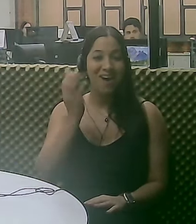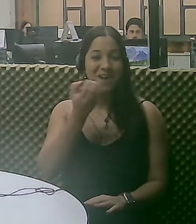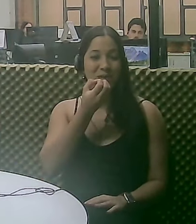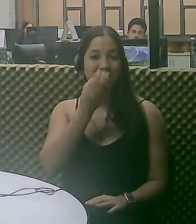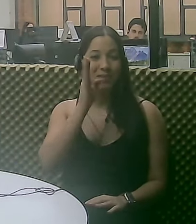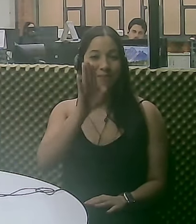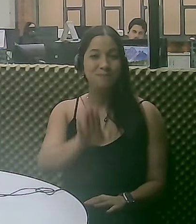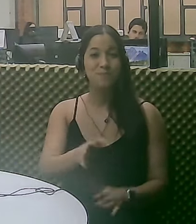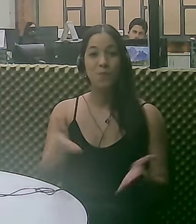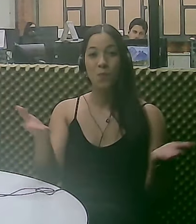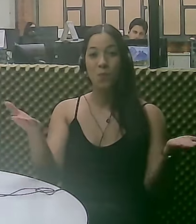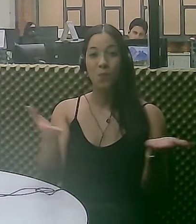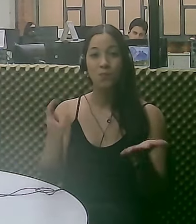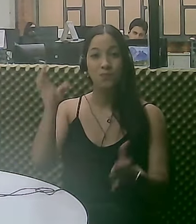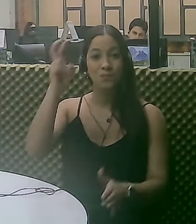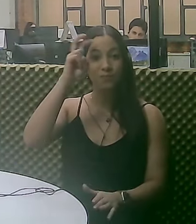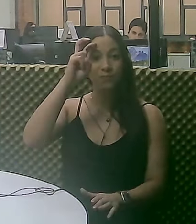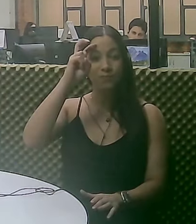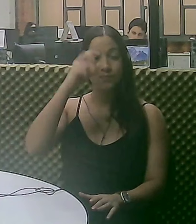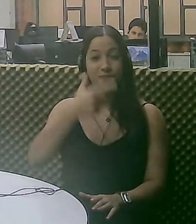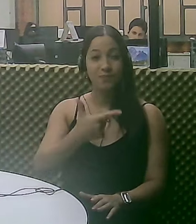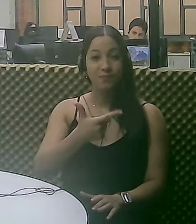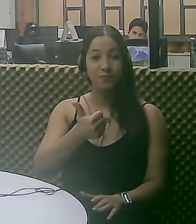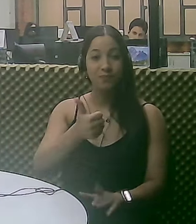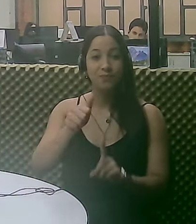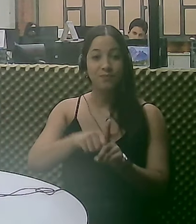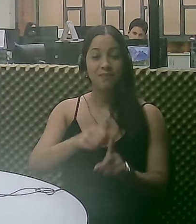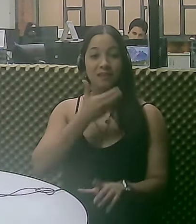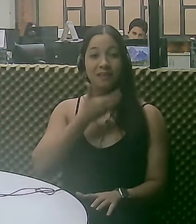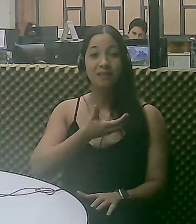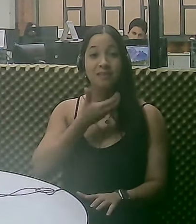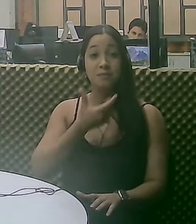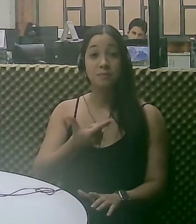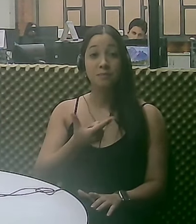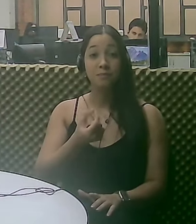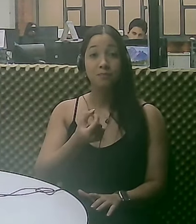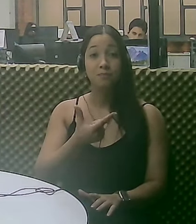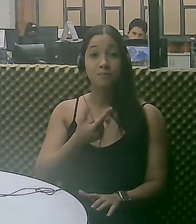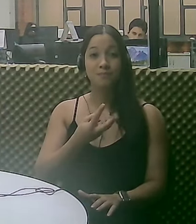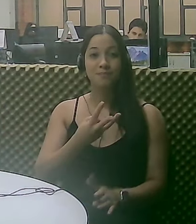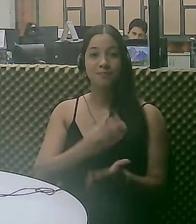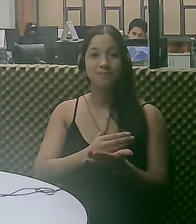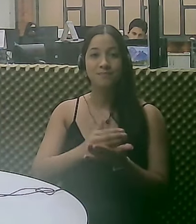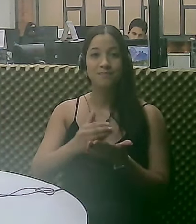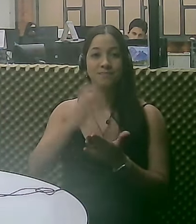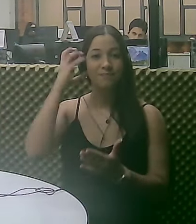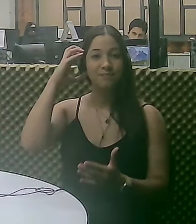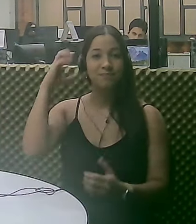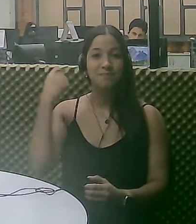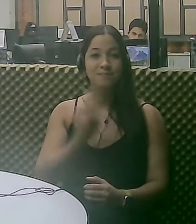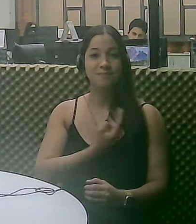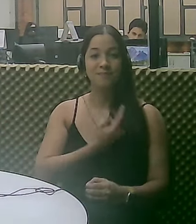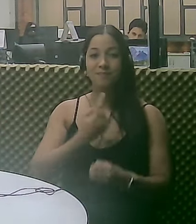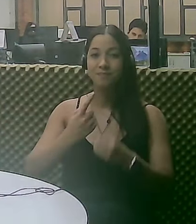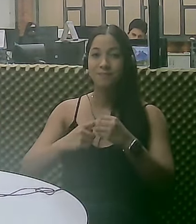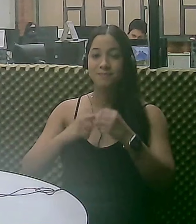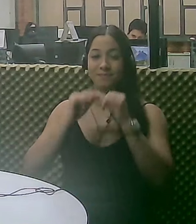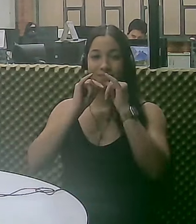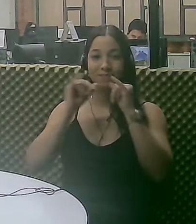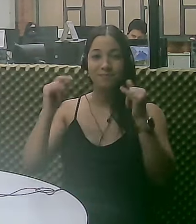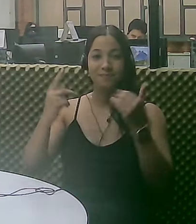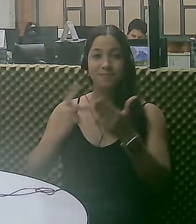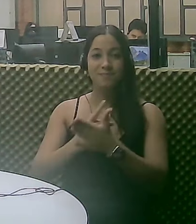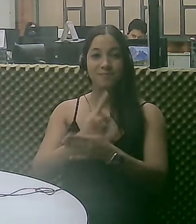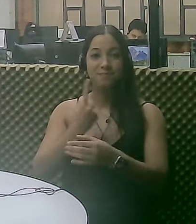boa tarde. Hoje é quinta-feira, dia 21 de dezembro de 2023. Está no ar a Rádio Nossa Cidade com um boletim de notícias sobre o que de